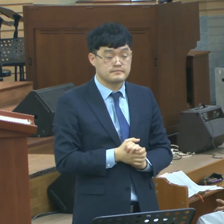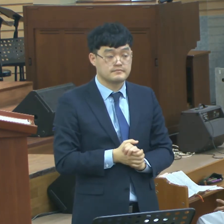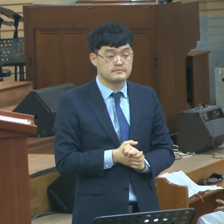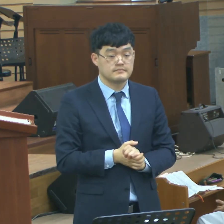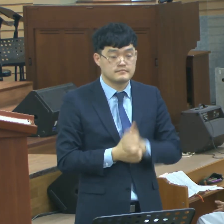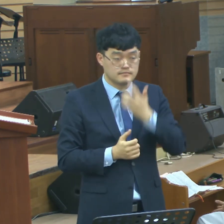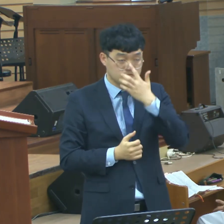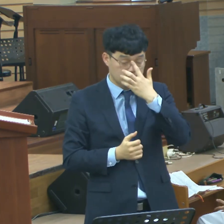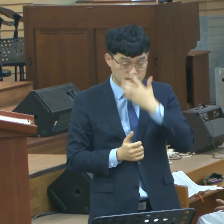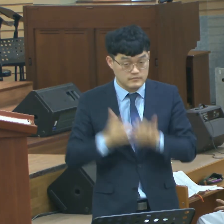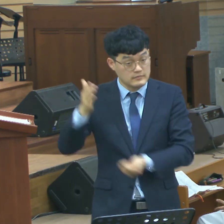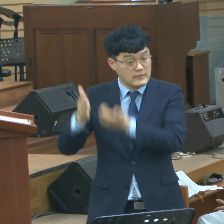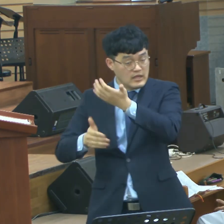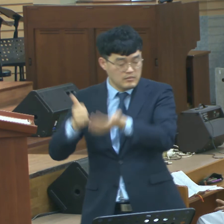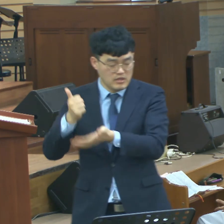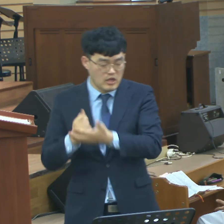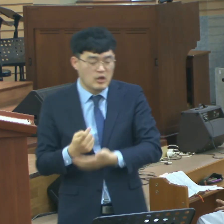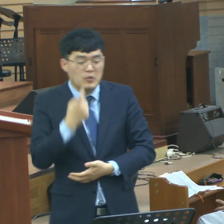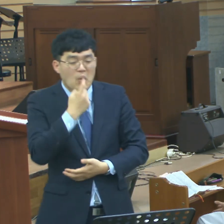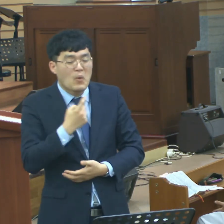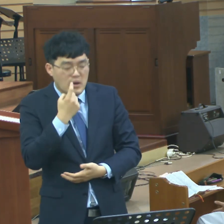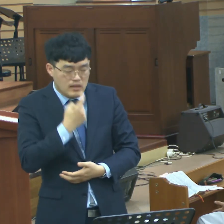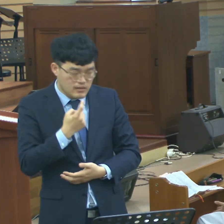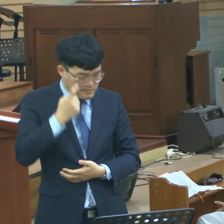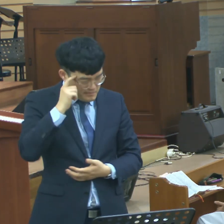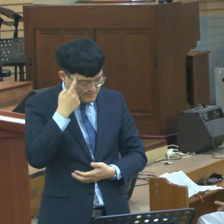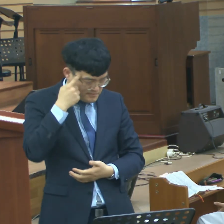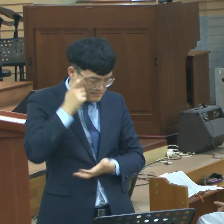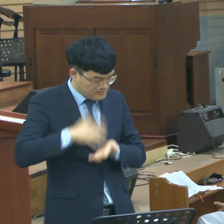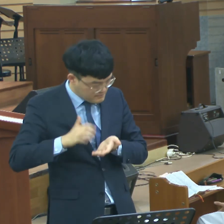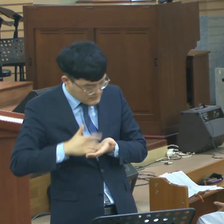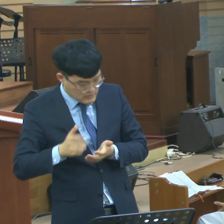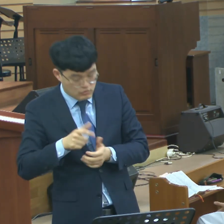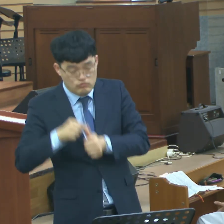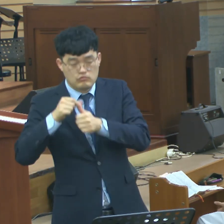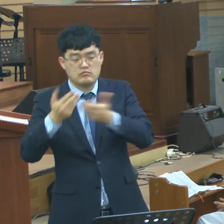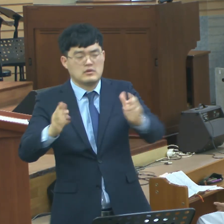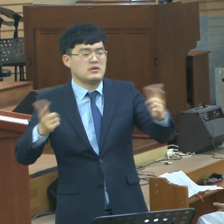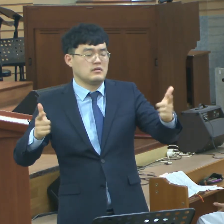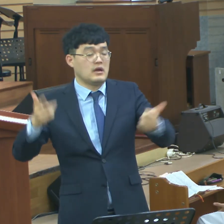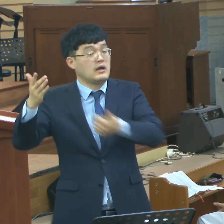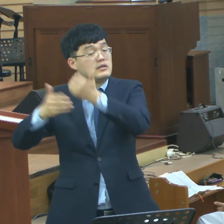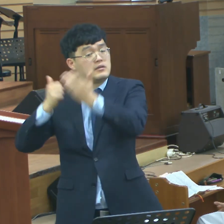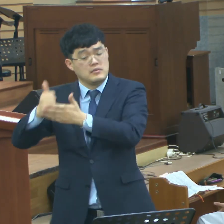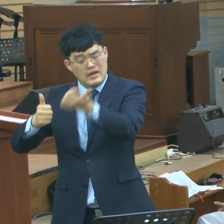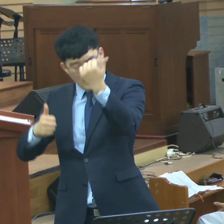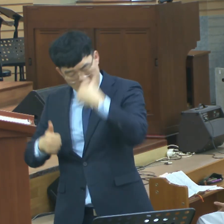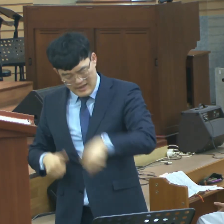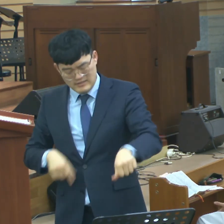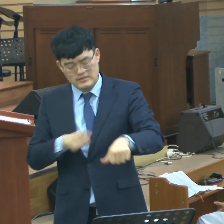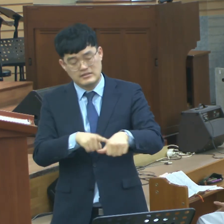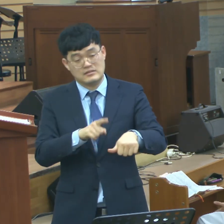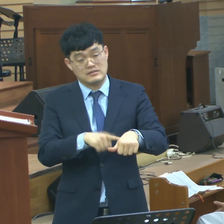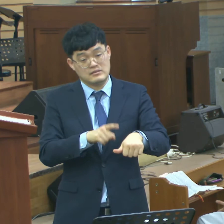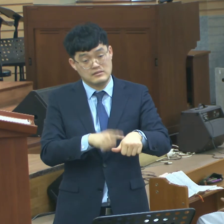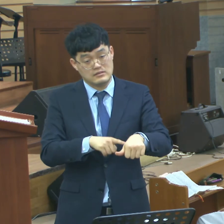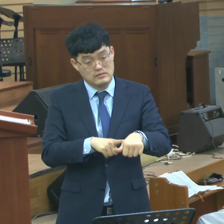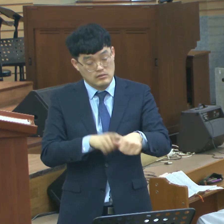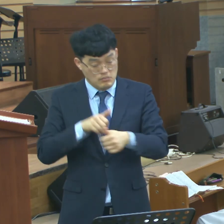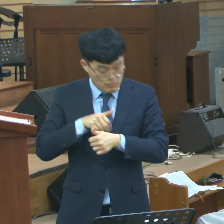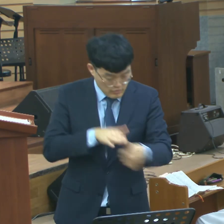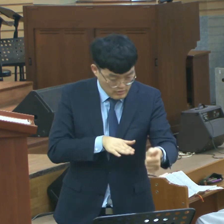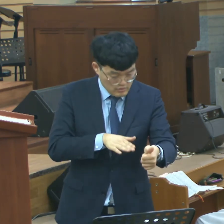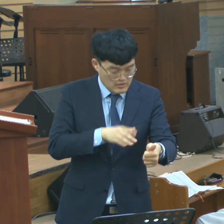구원하지 않으시죠. 아들을 세상에 보내시는 것 자체가 도전이에요. 하나님의 도전이에요. 그 아들을